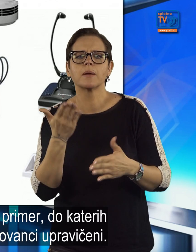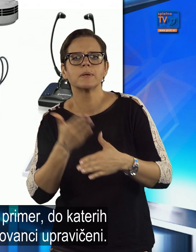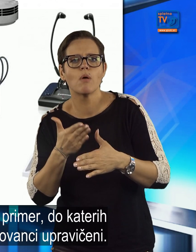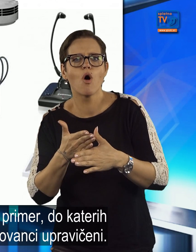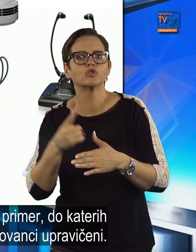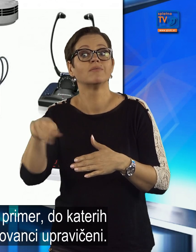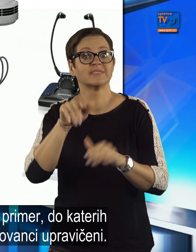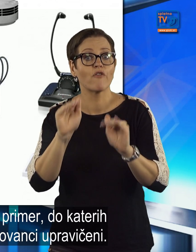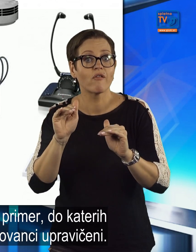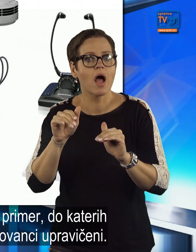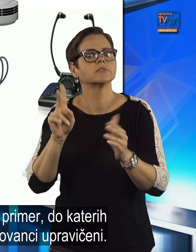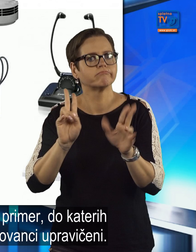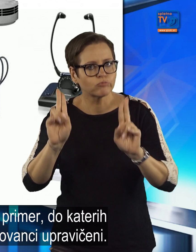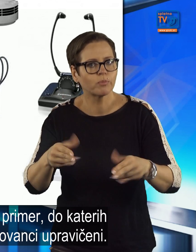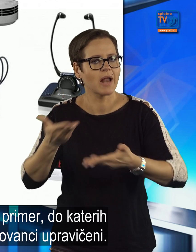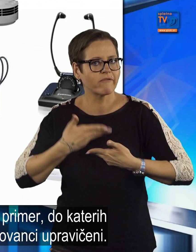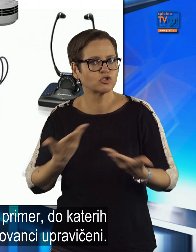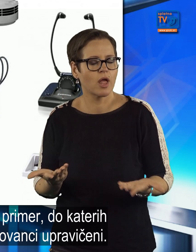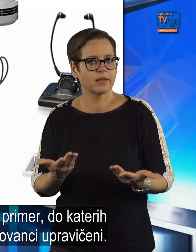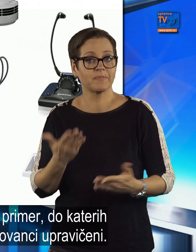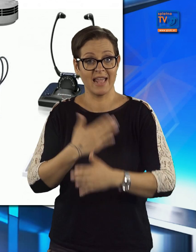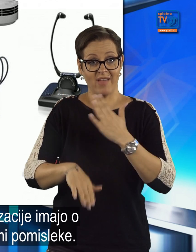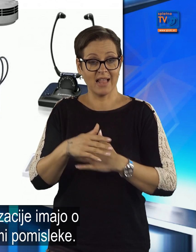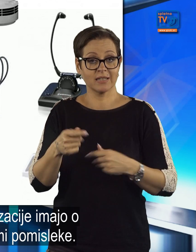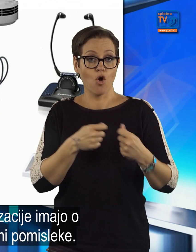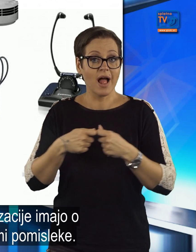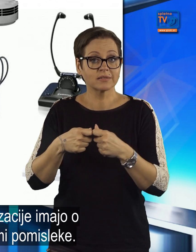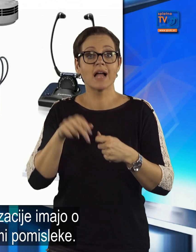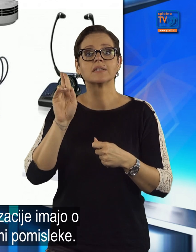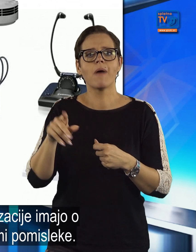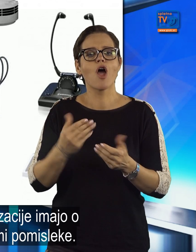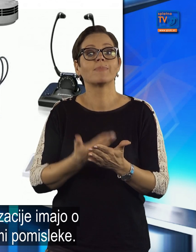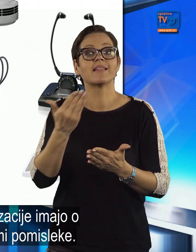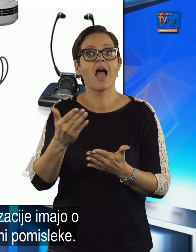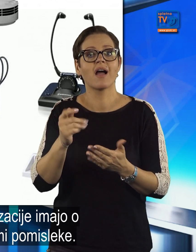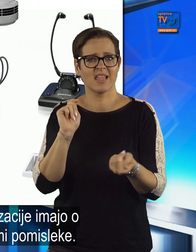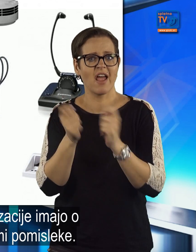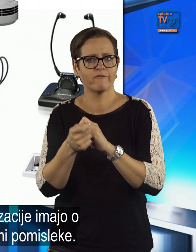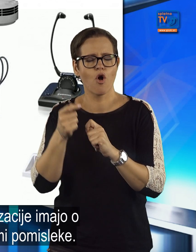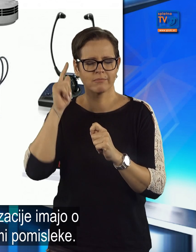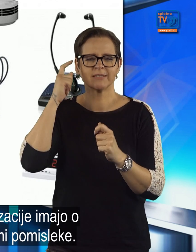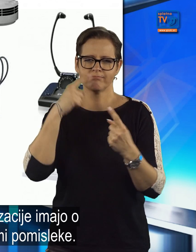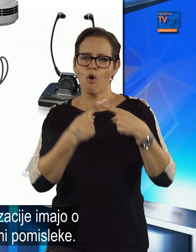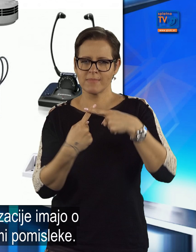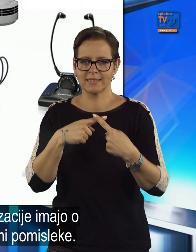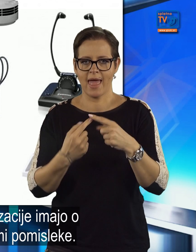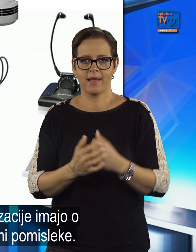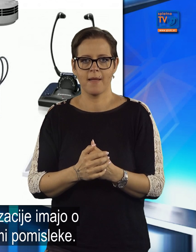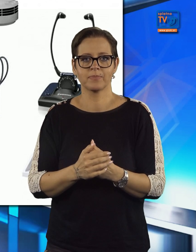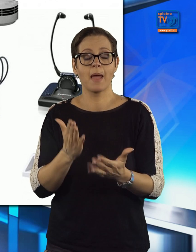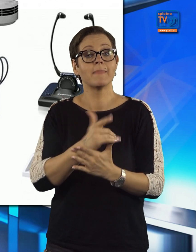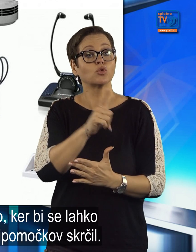katerih pripomočkov so zavarovanci upravičeni. Invalidske organizacije imajo o predlagani reformi